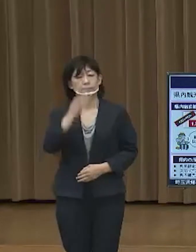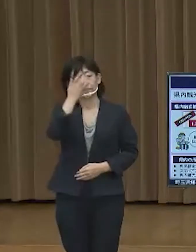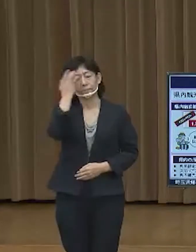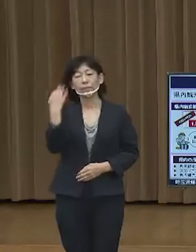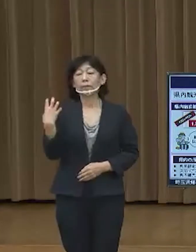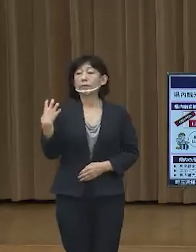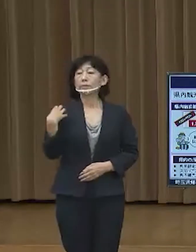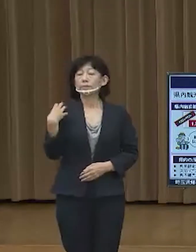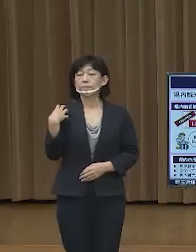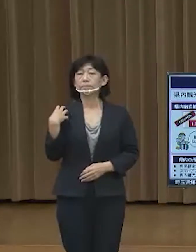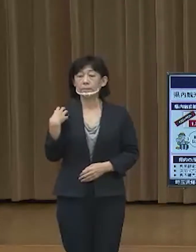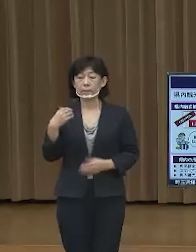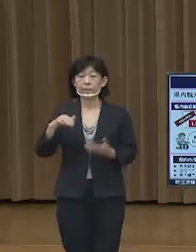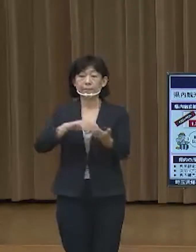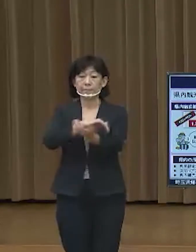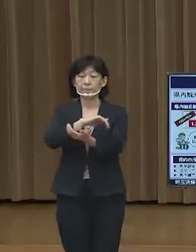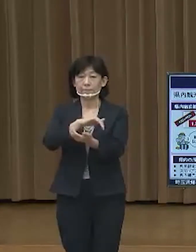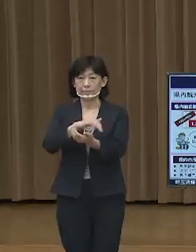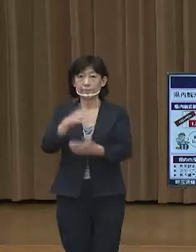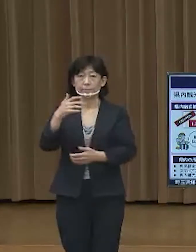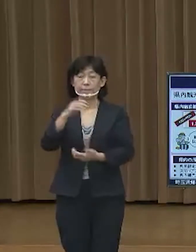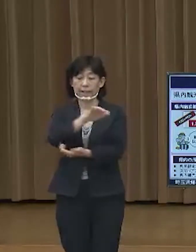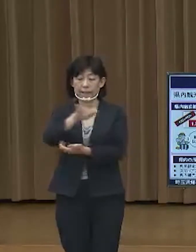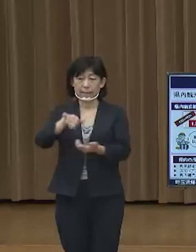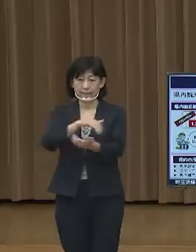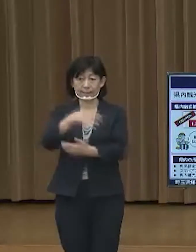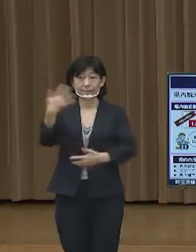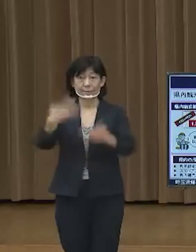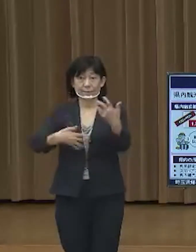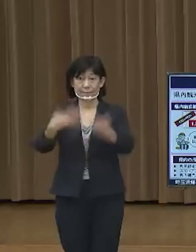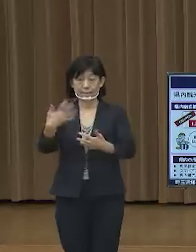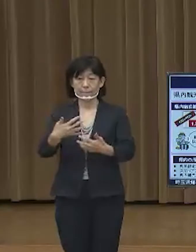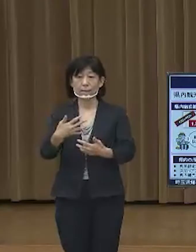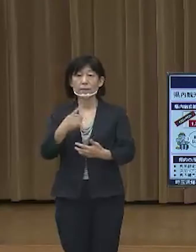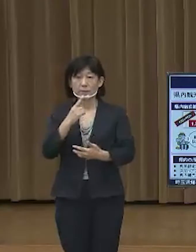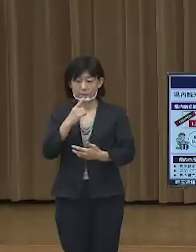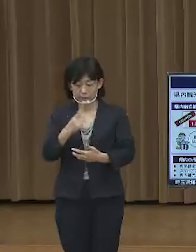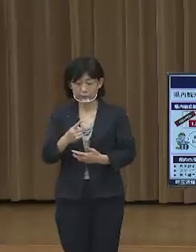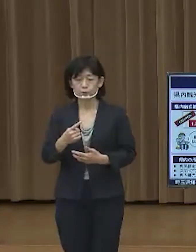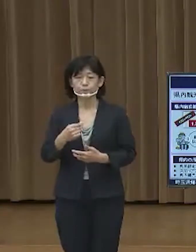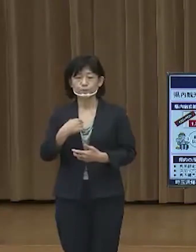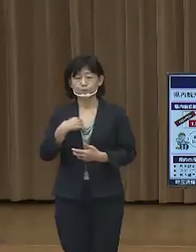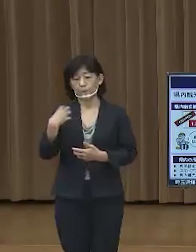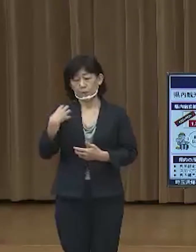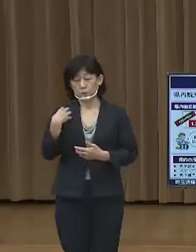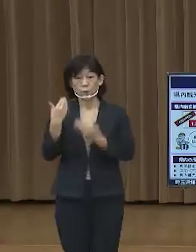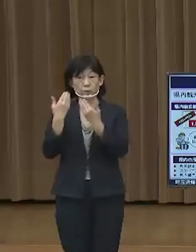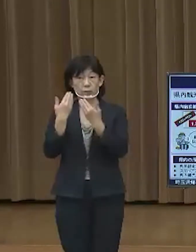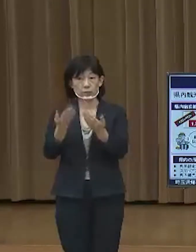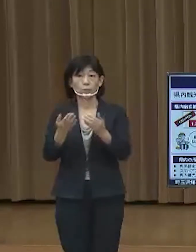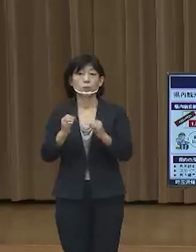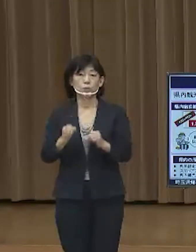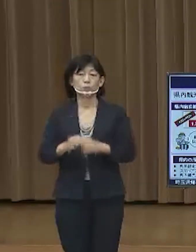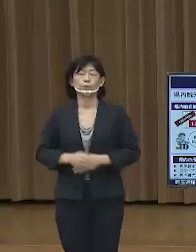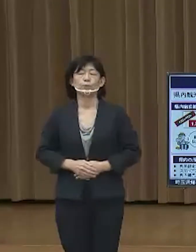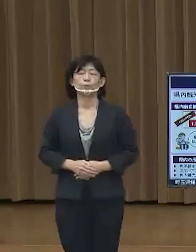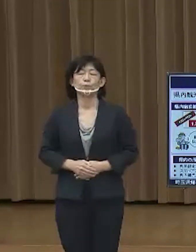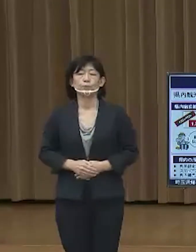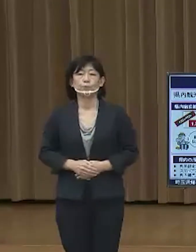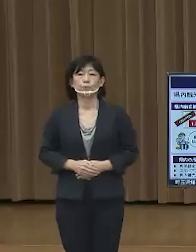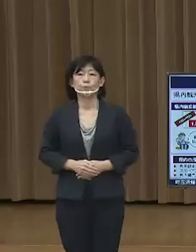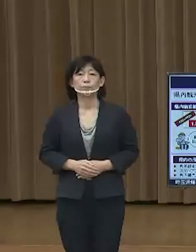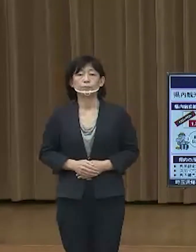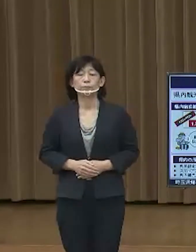幹事社テレビ埼玉です。まず知事発表について、幹事社から質問させていただきます。最初にです